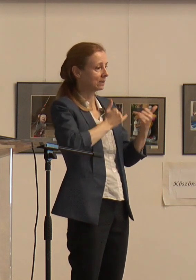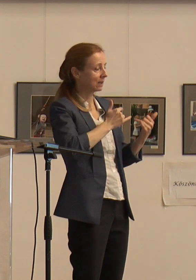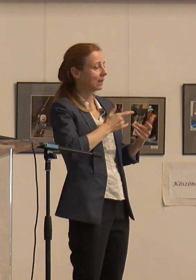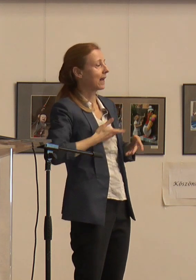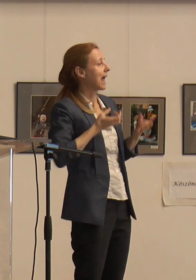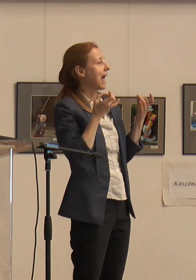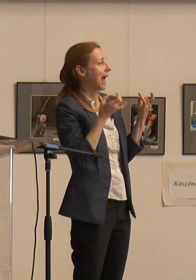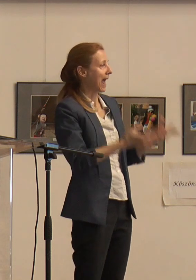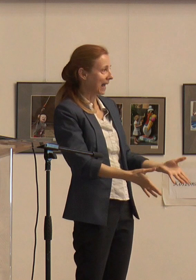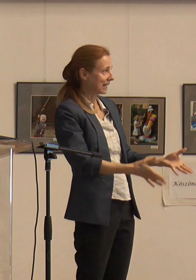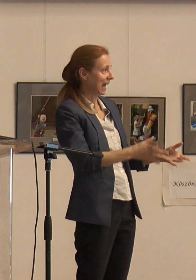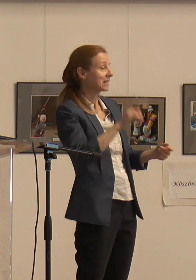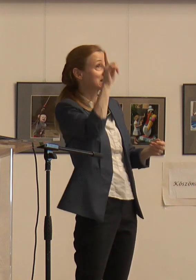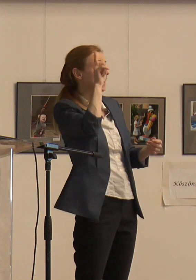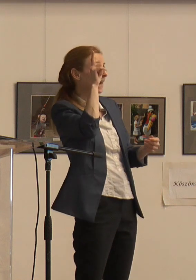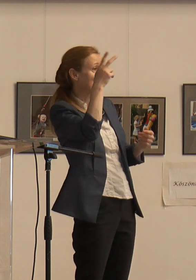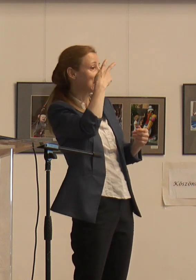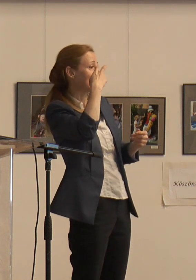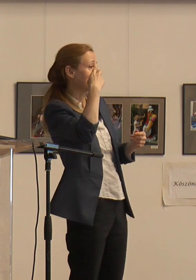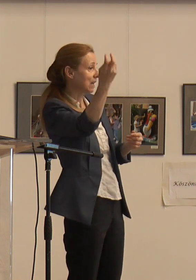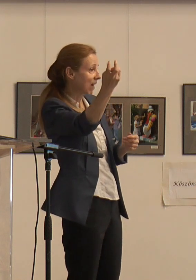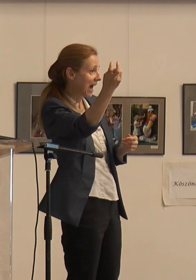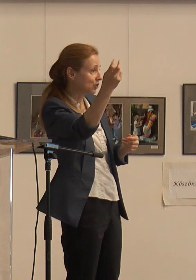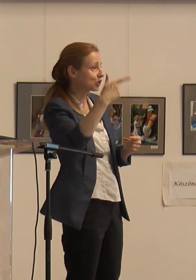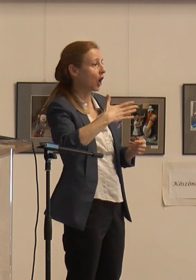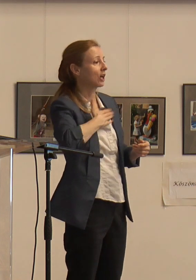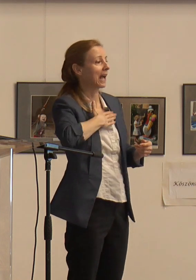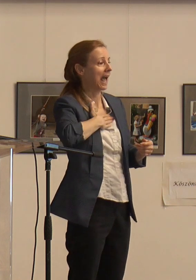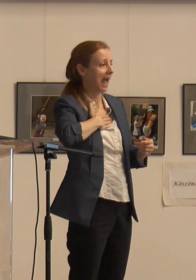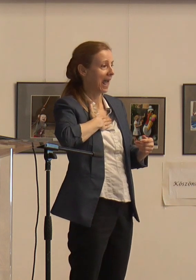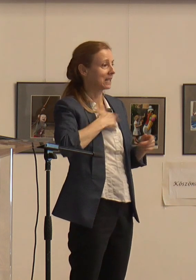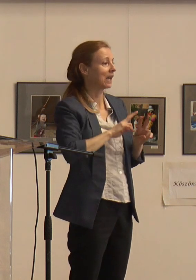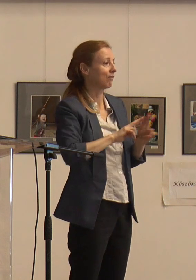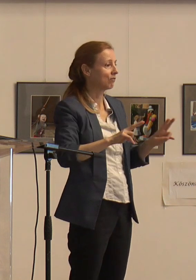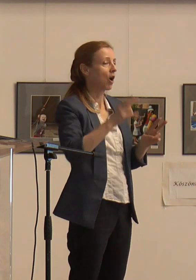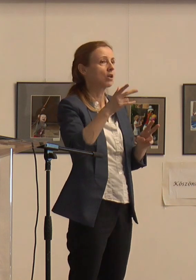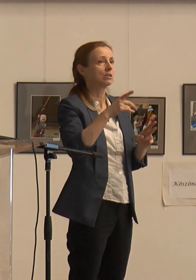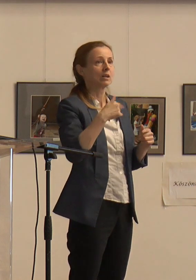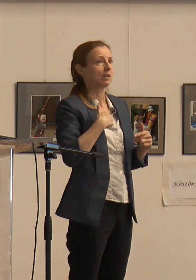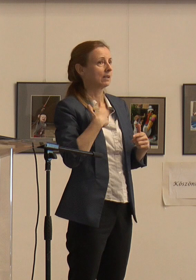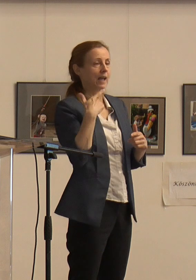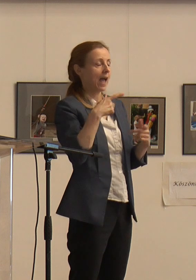engedsz az égi szemhívást, ennyi vagy, jöjj el, el.